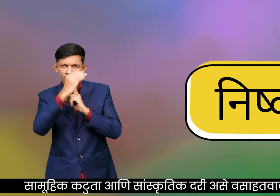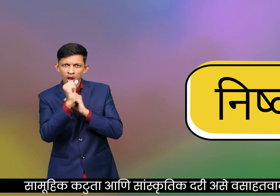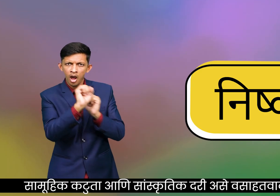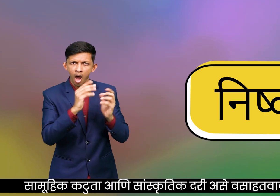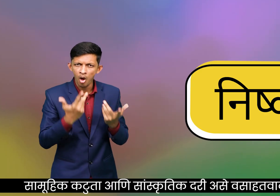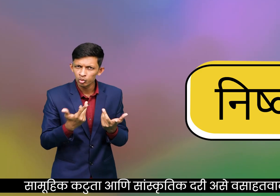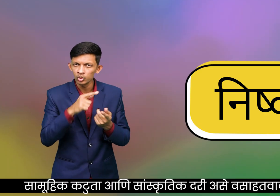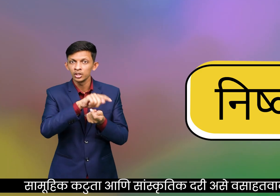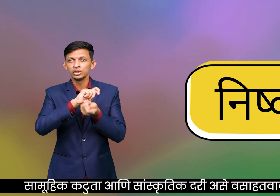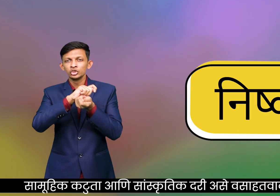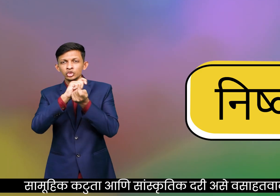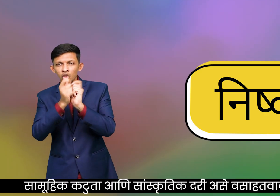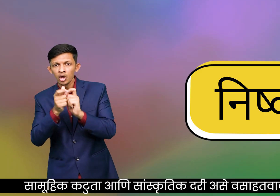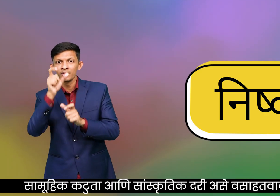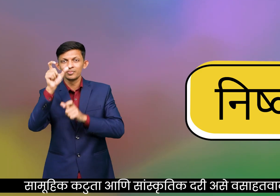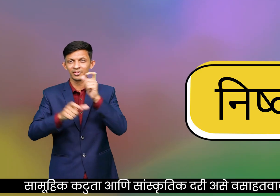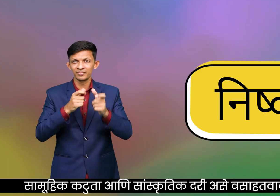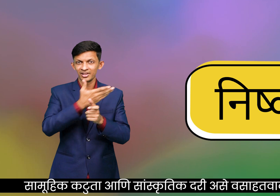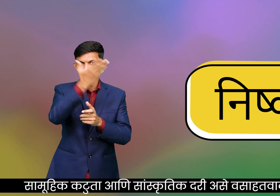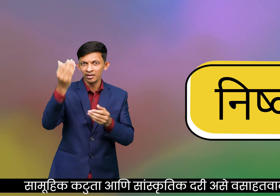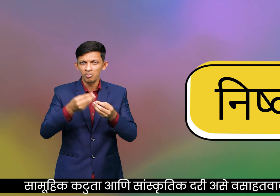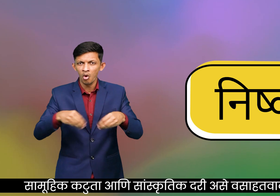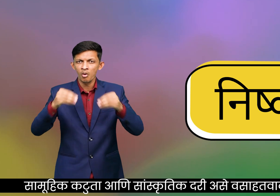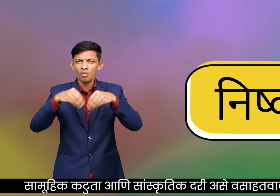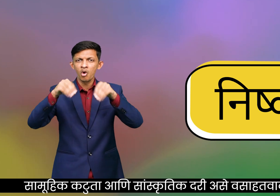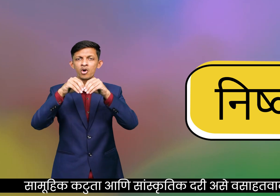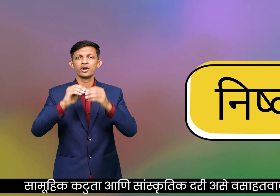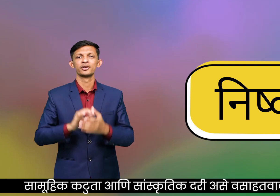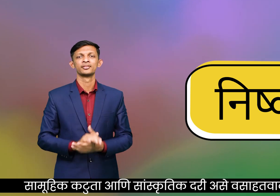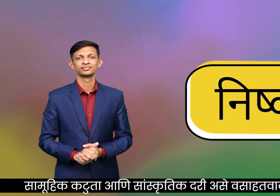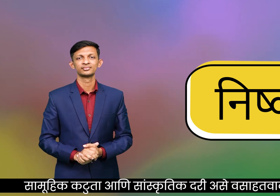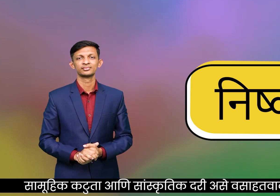सामूहिक कटुता आणि सांस्कृतिक दरी असे वसाहतवादी प्रदेशांसाठी फायदे